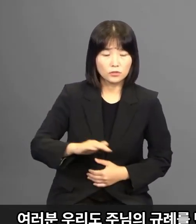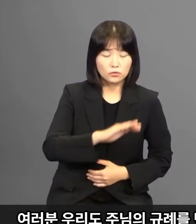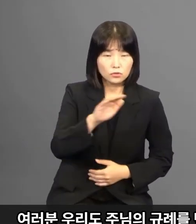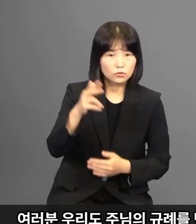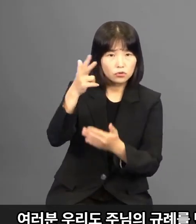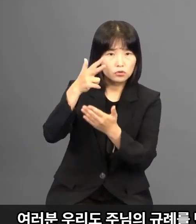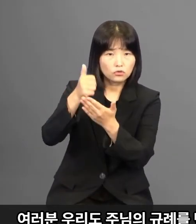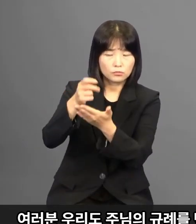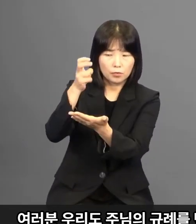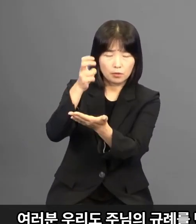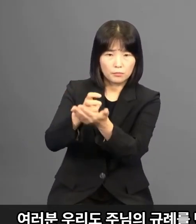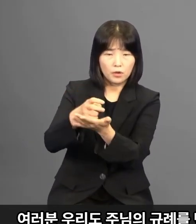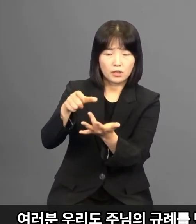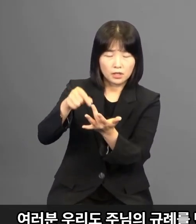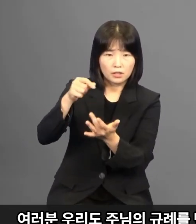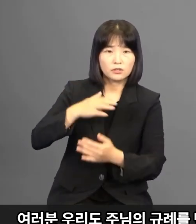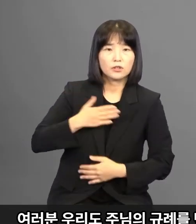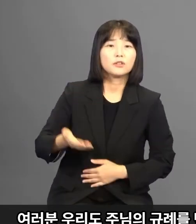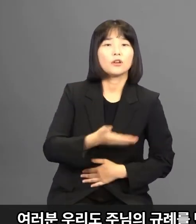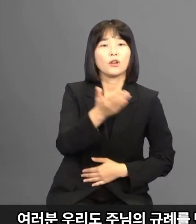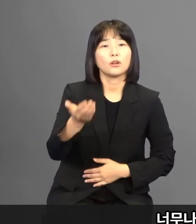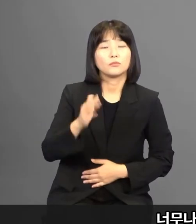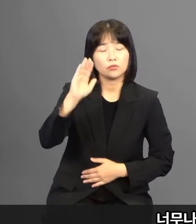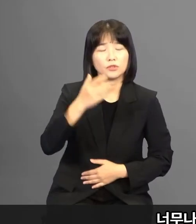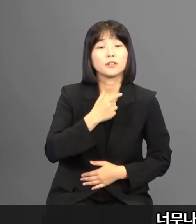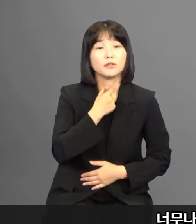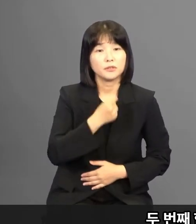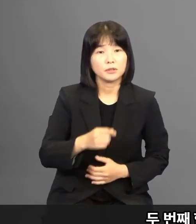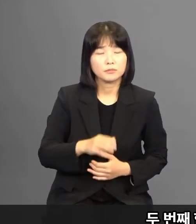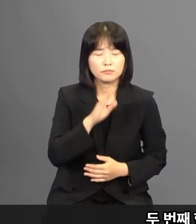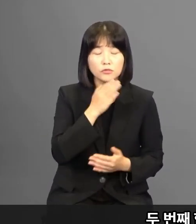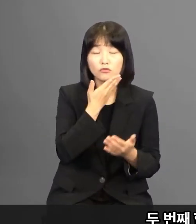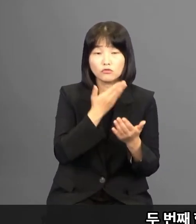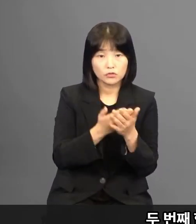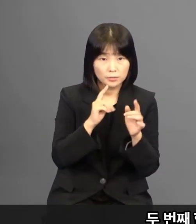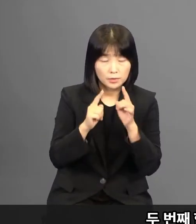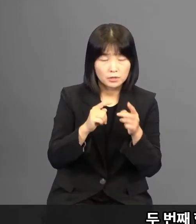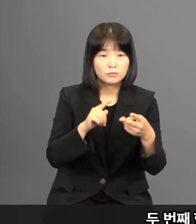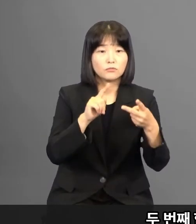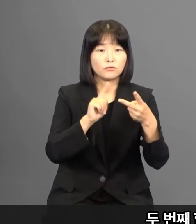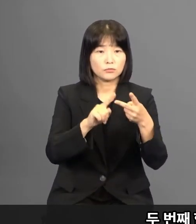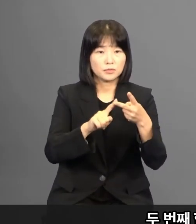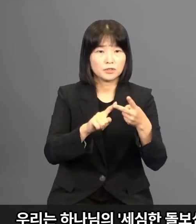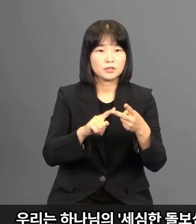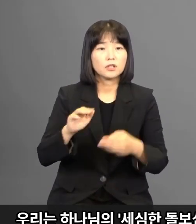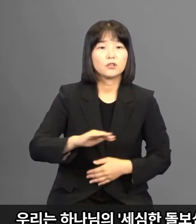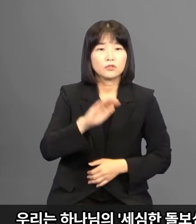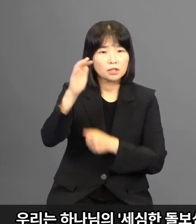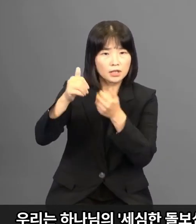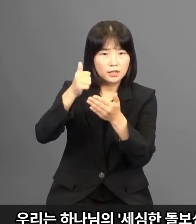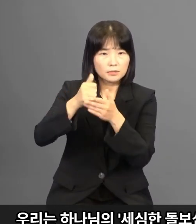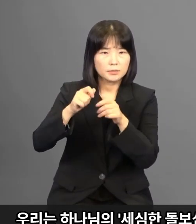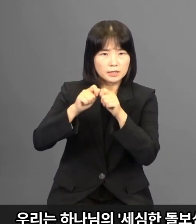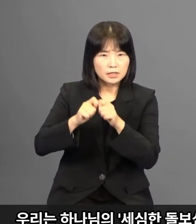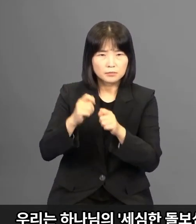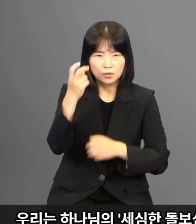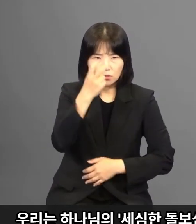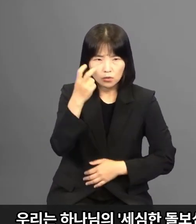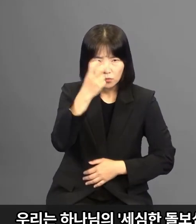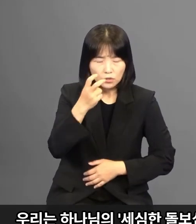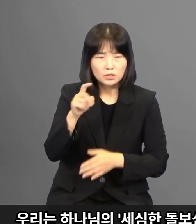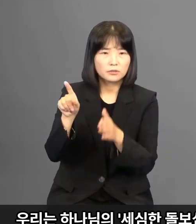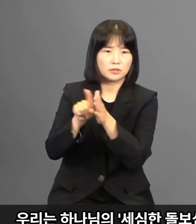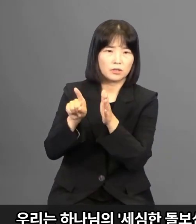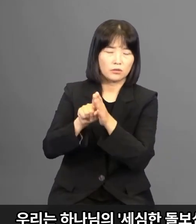규례를 택하는 저와 여러분이 되었으면 좋겠습니다. 너무나 중요한 말씀이에요. 두 번째, 함께 읽겠습니다. 시작. 우리는 하나님의 세심한